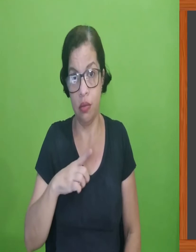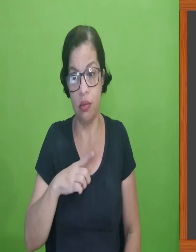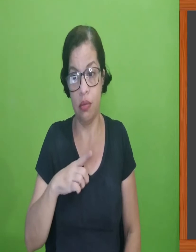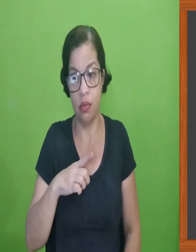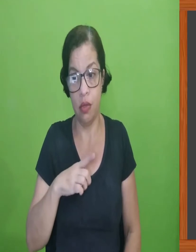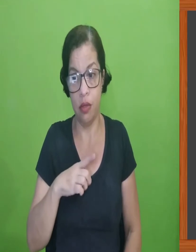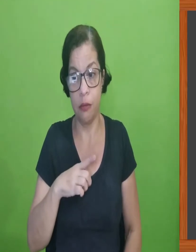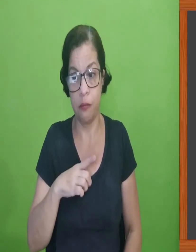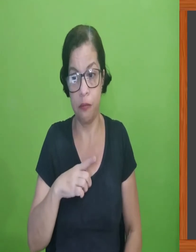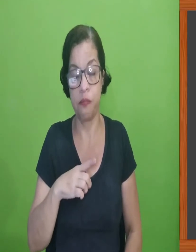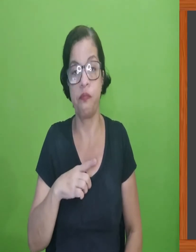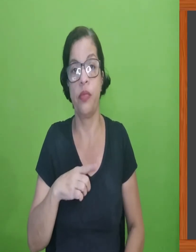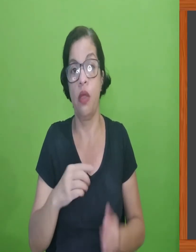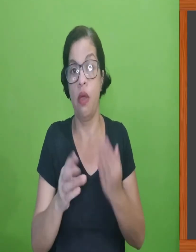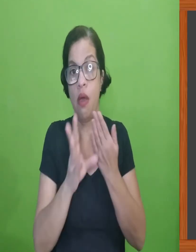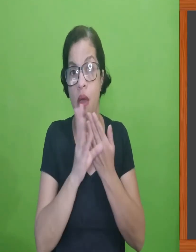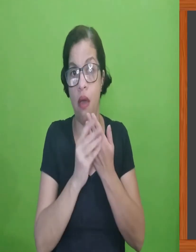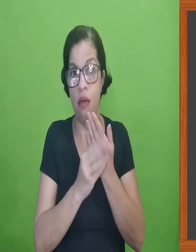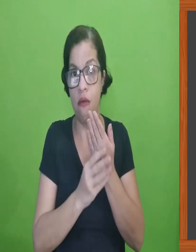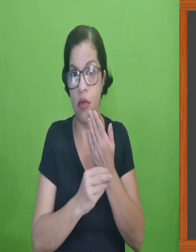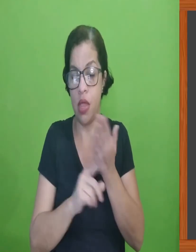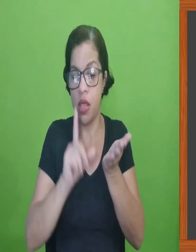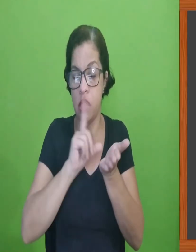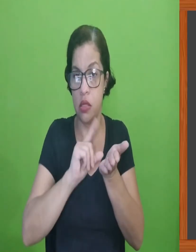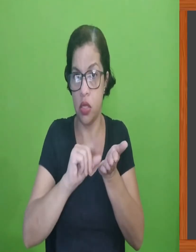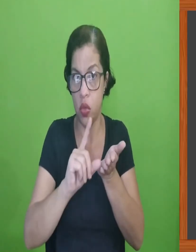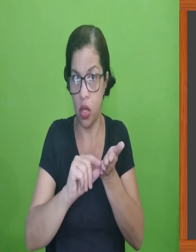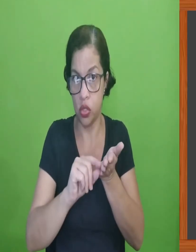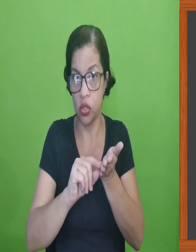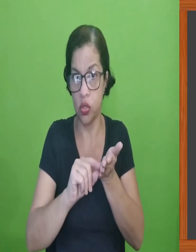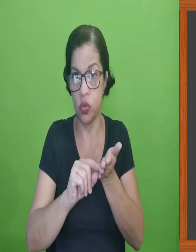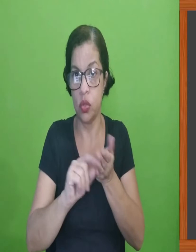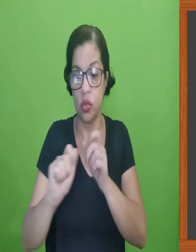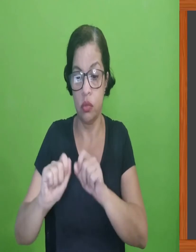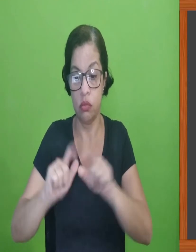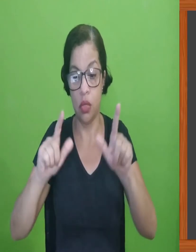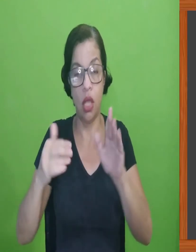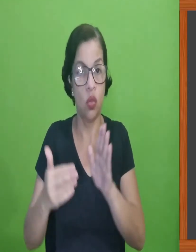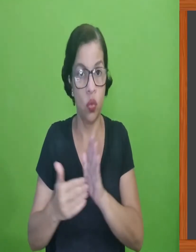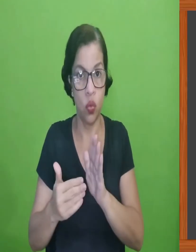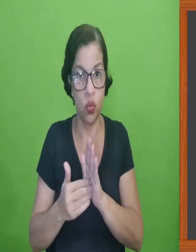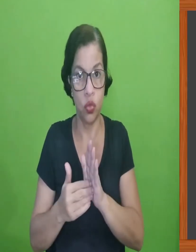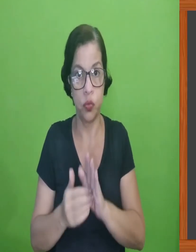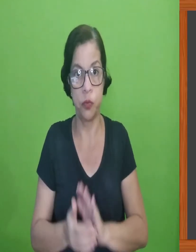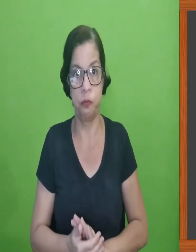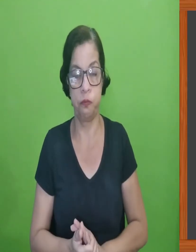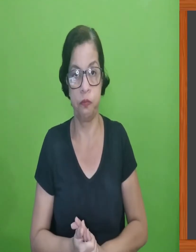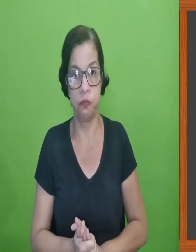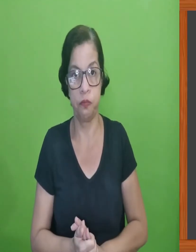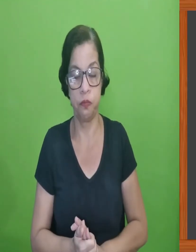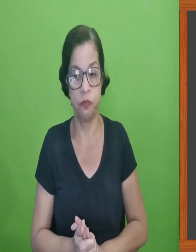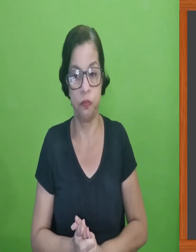risco cardiovascular. A referência completa do artigo encontra-se no último slide dessa aula.